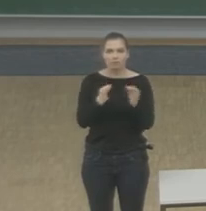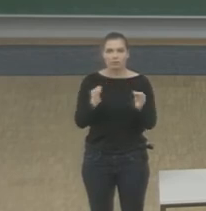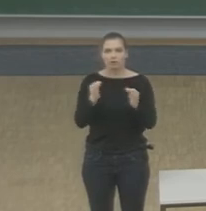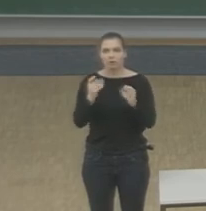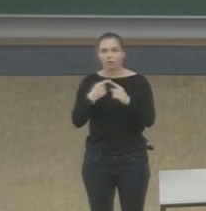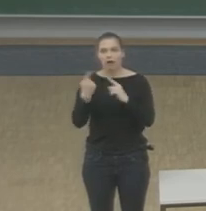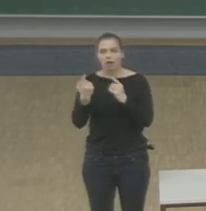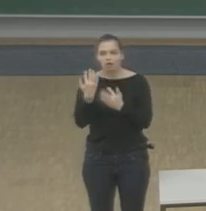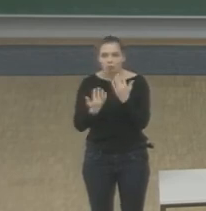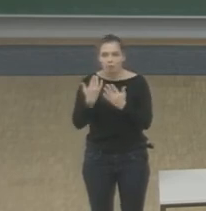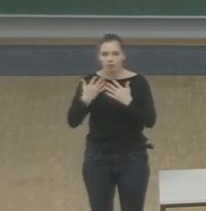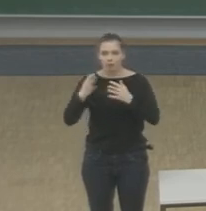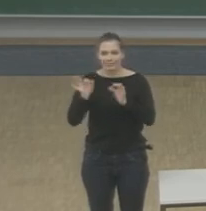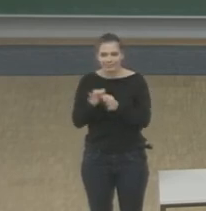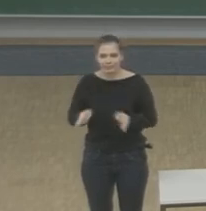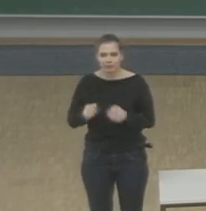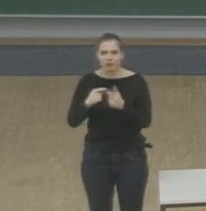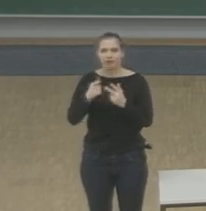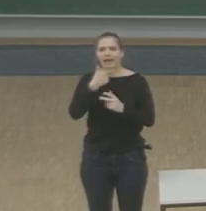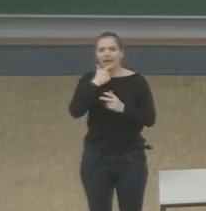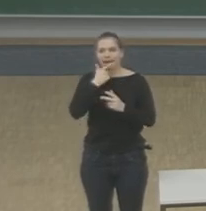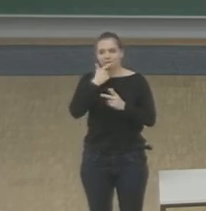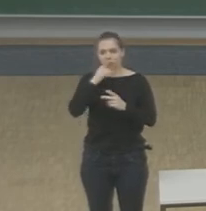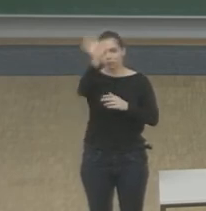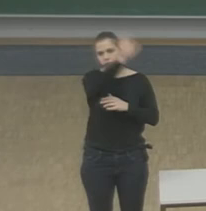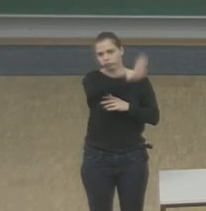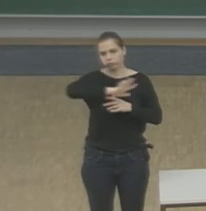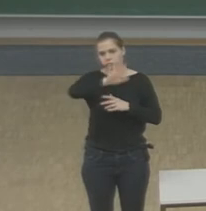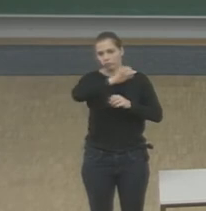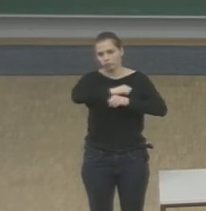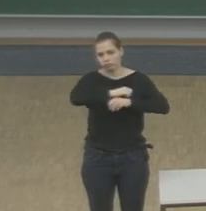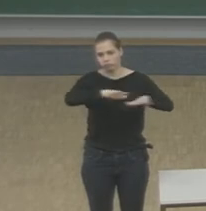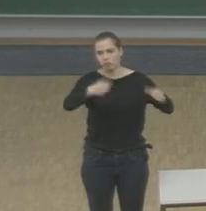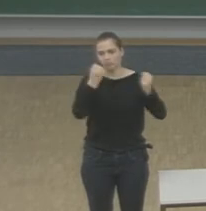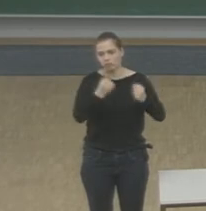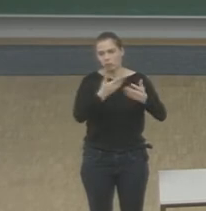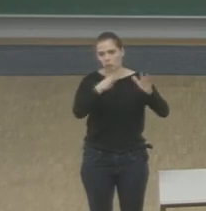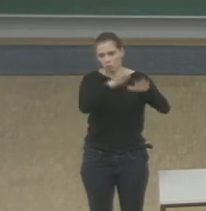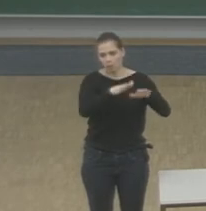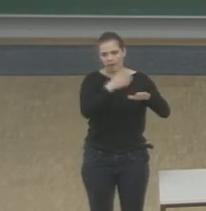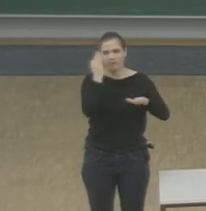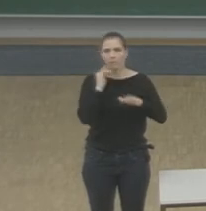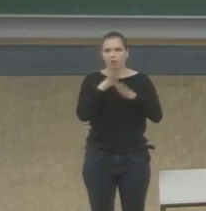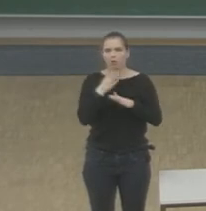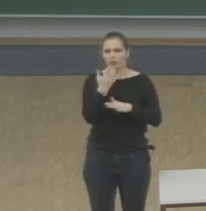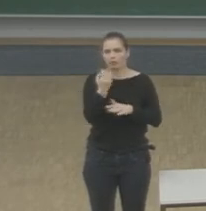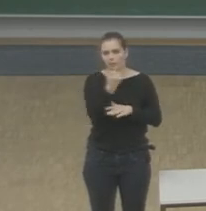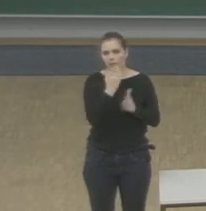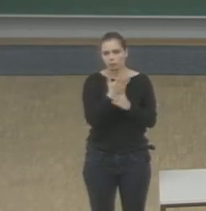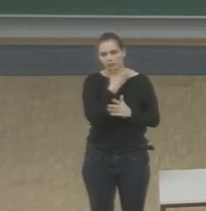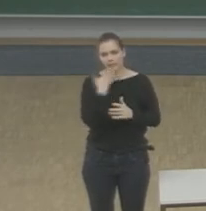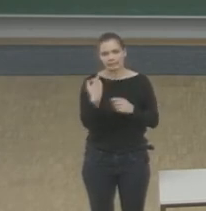oder Numeracy wurden im englischen Sprachraum, insbesondere in Großbritannien, bereits seit Ende der 1950er Jahre